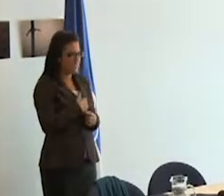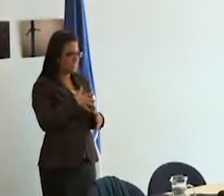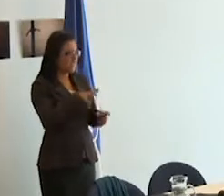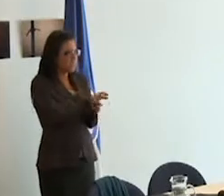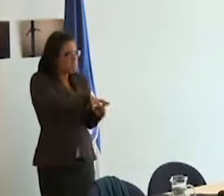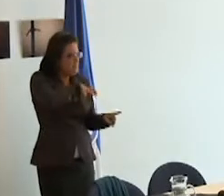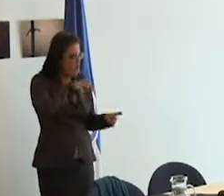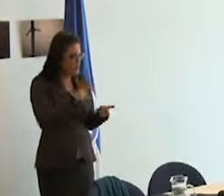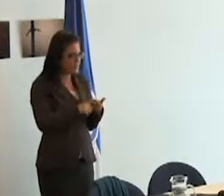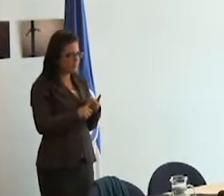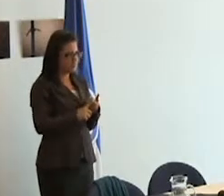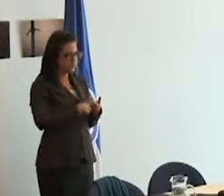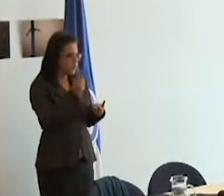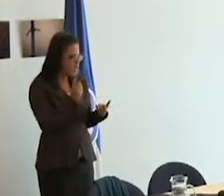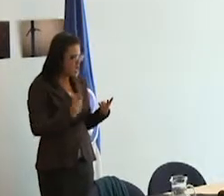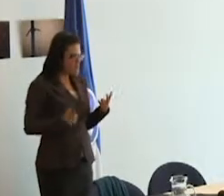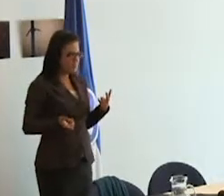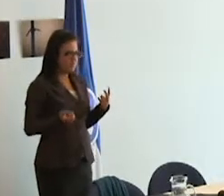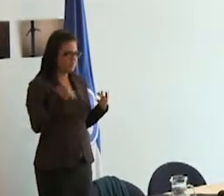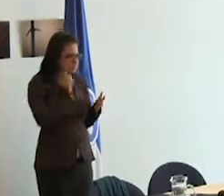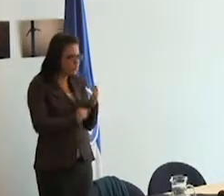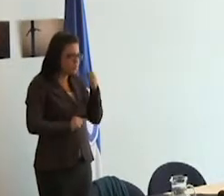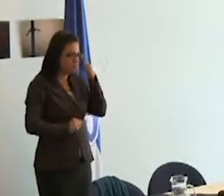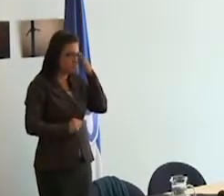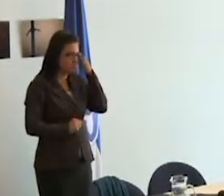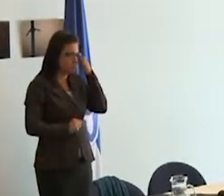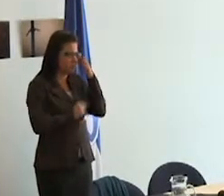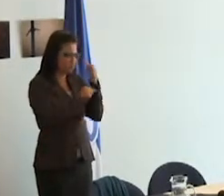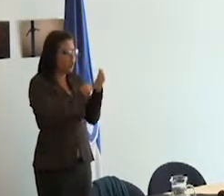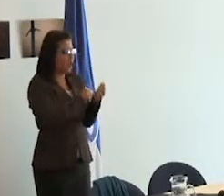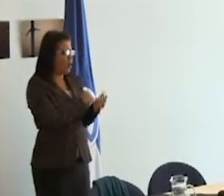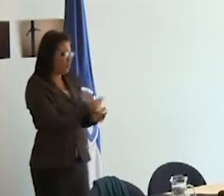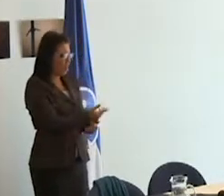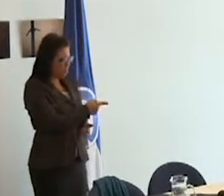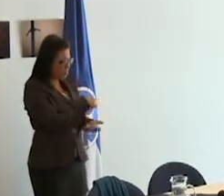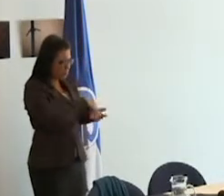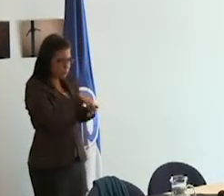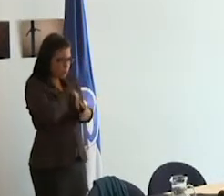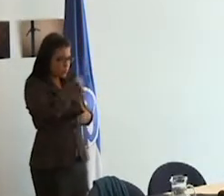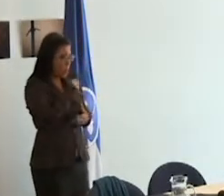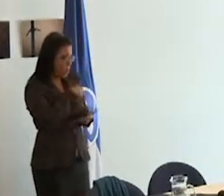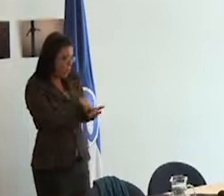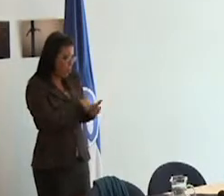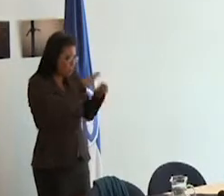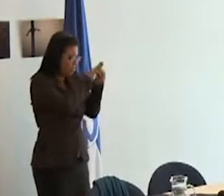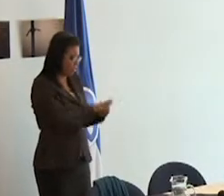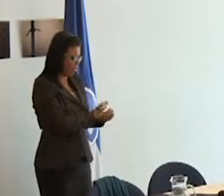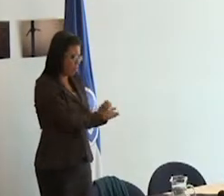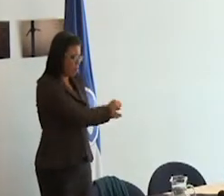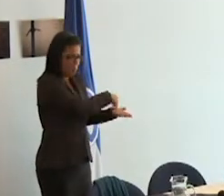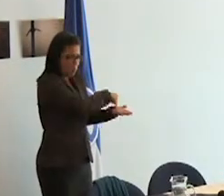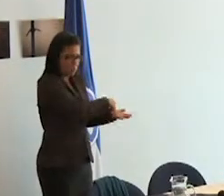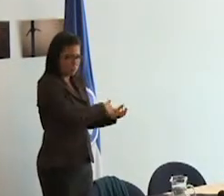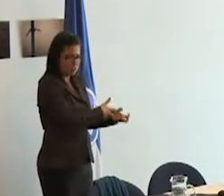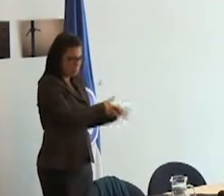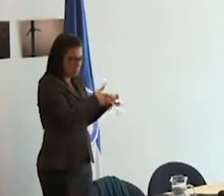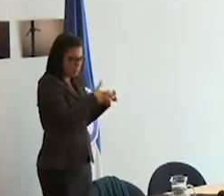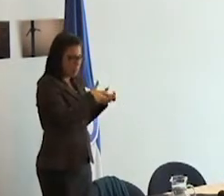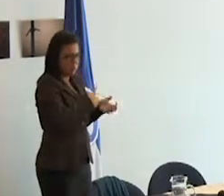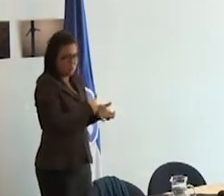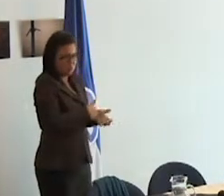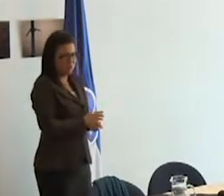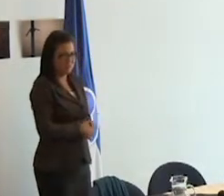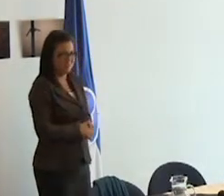salvajes, bárbaras, lo que justifica su dominación y explotación. Esto no afectó no solo las relaciones